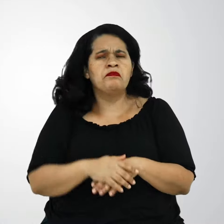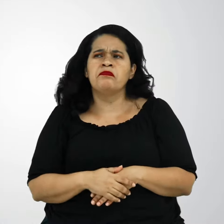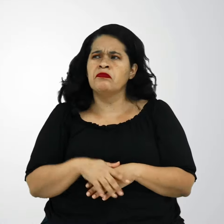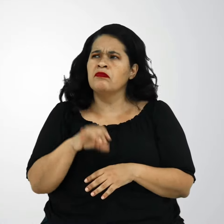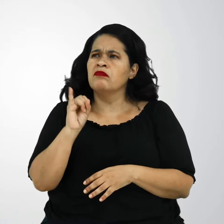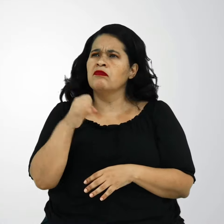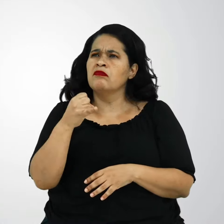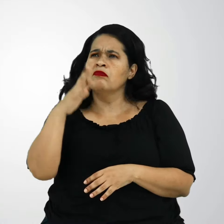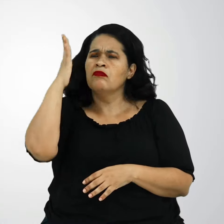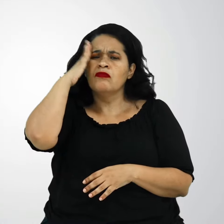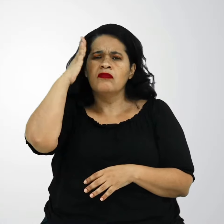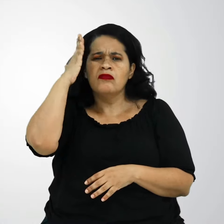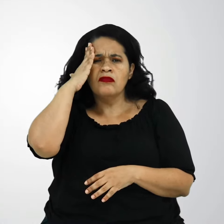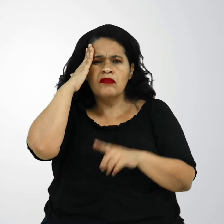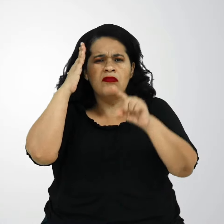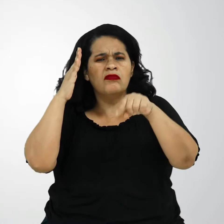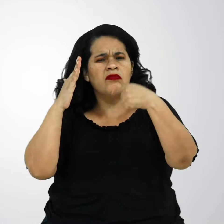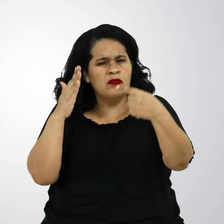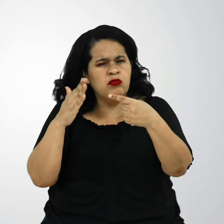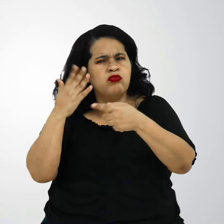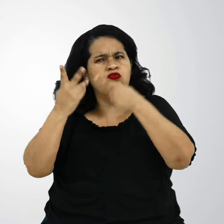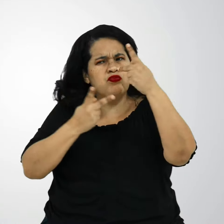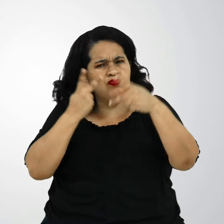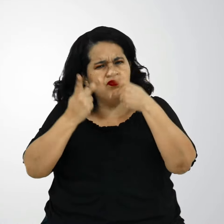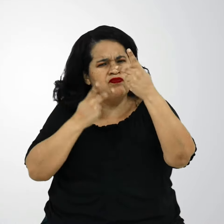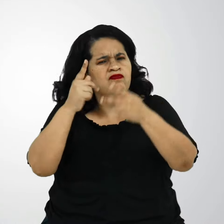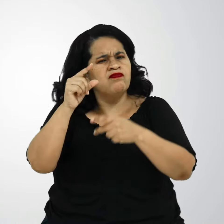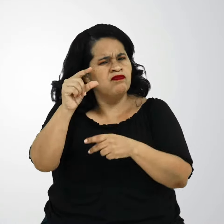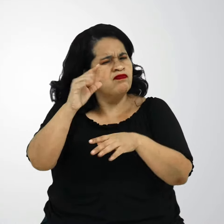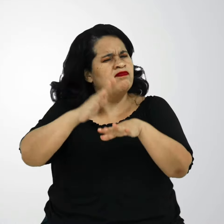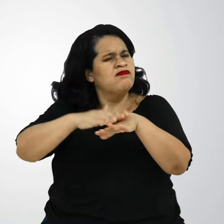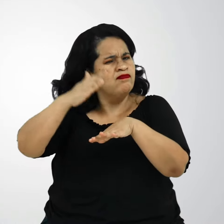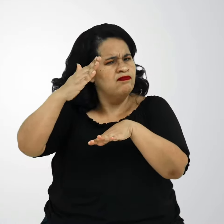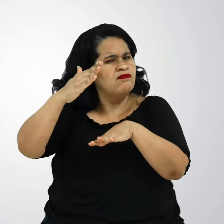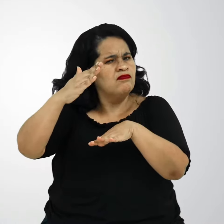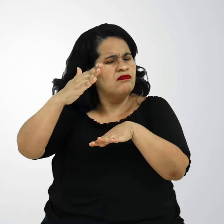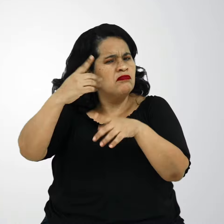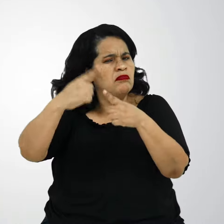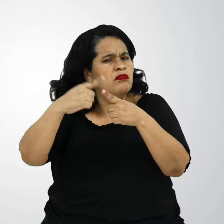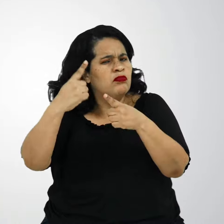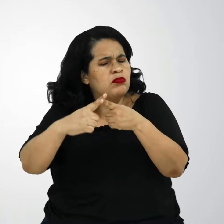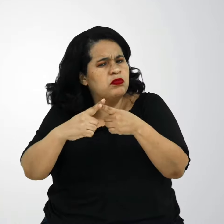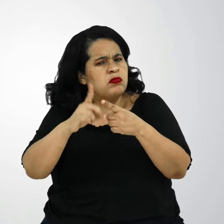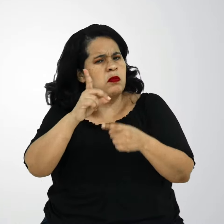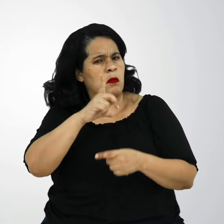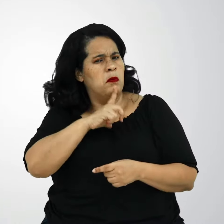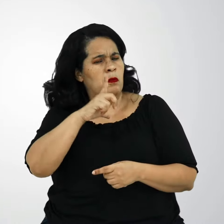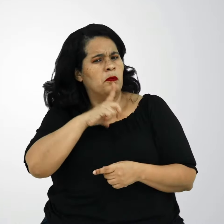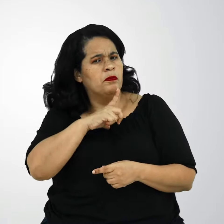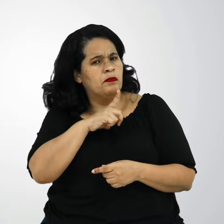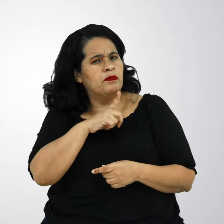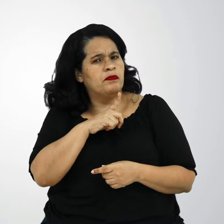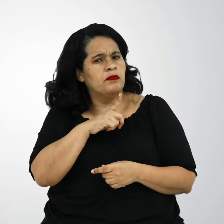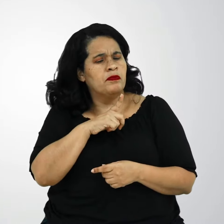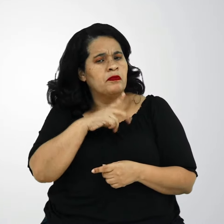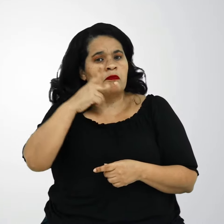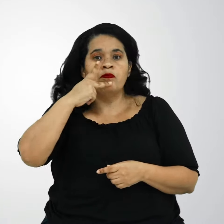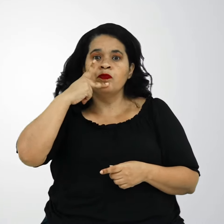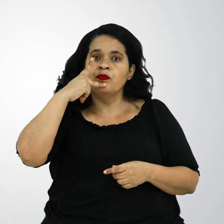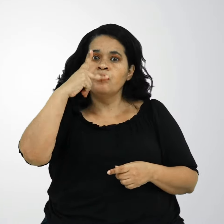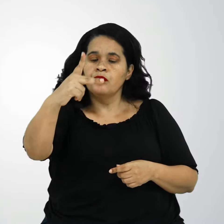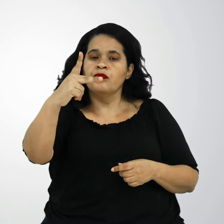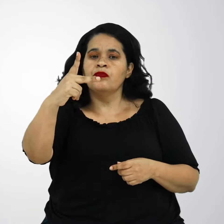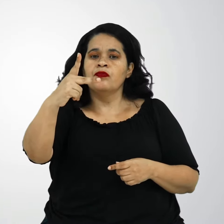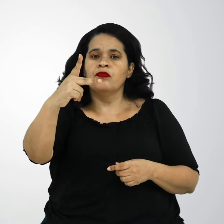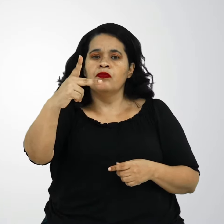até depois eu quero comentar um pouquinho mais sobre isso, mas dizer assim, que o apontamento dessa profecia